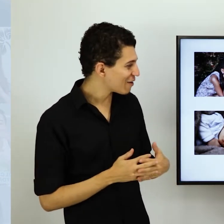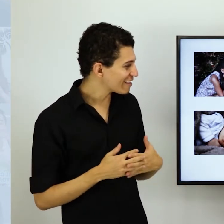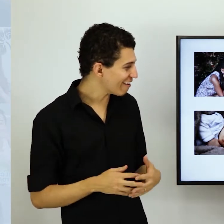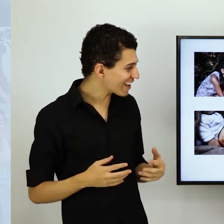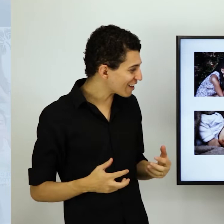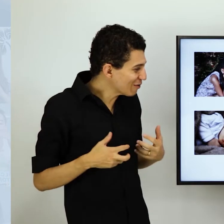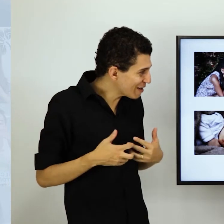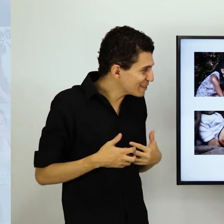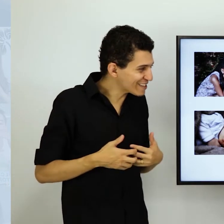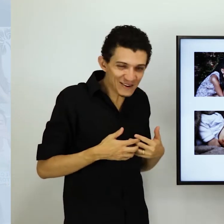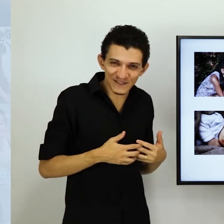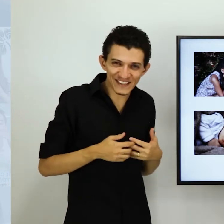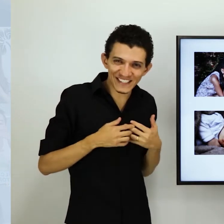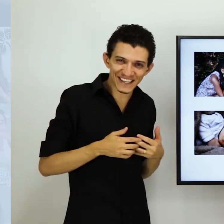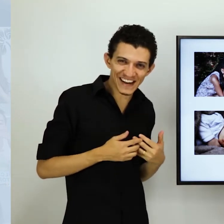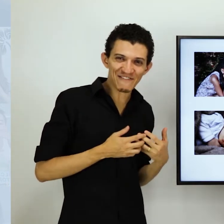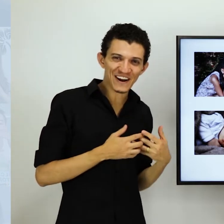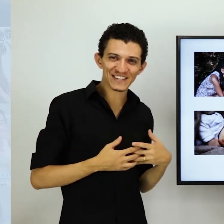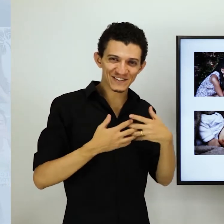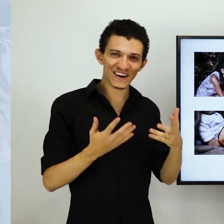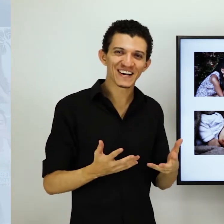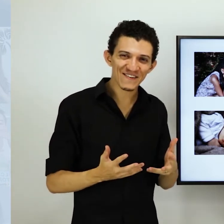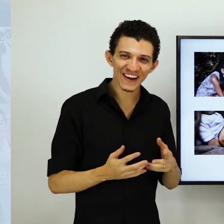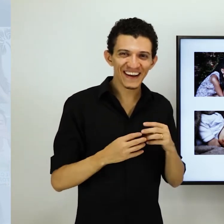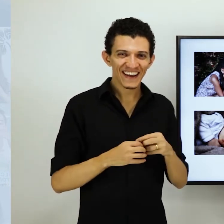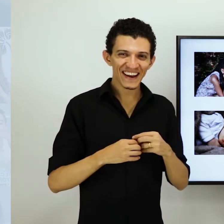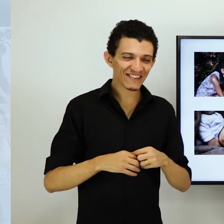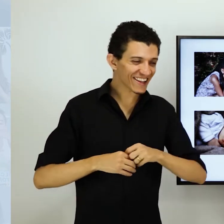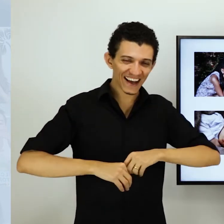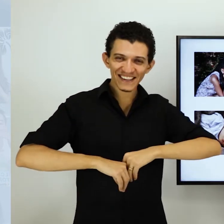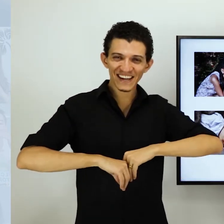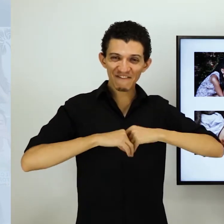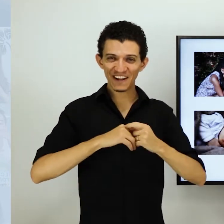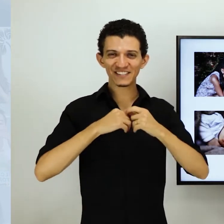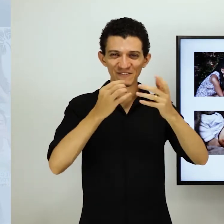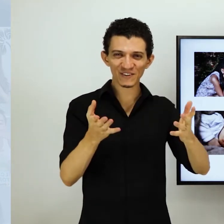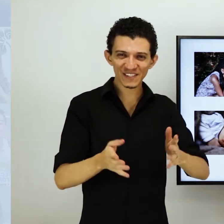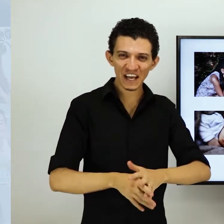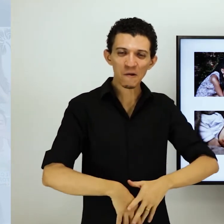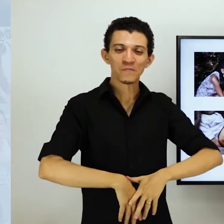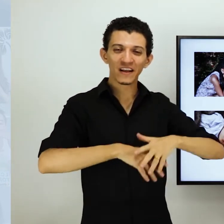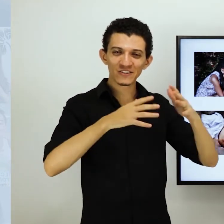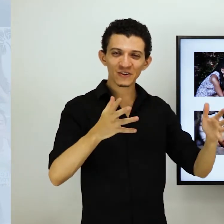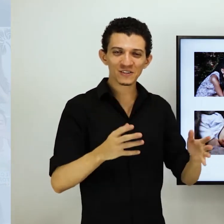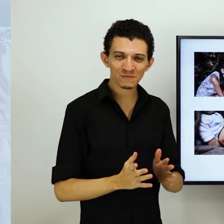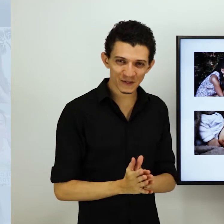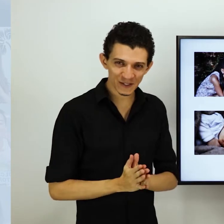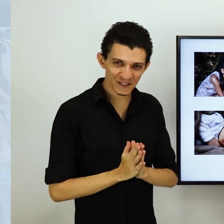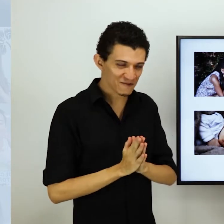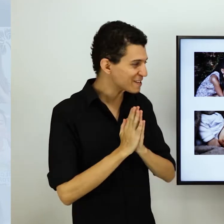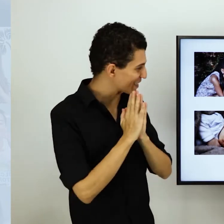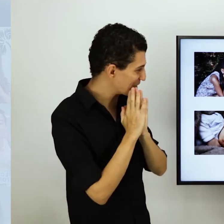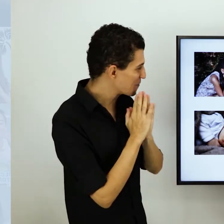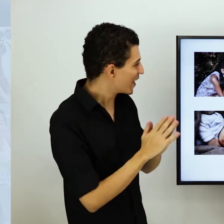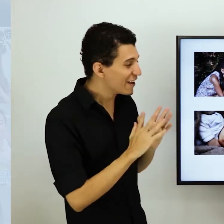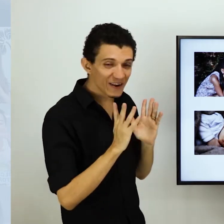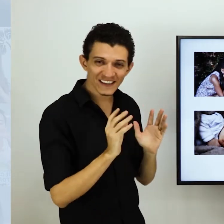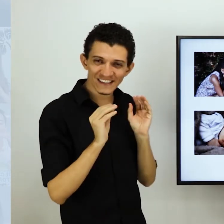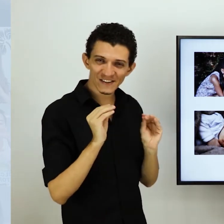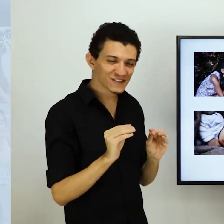Eu tenho aqui a dura missão de fazer isso aqui na frente de uma câmera, e na verdade é na frente de você e de todas as pessoas que estão fazendo. E o exercício é o